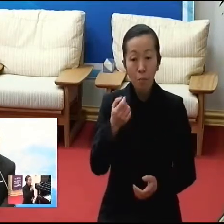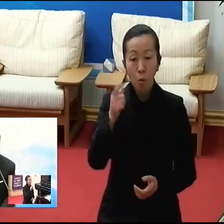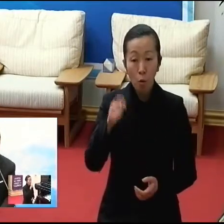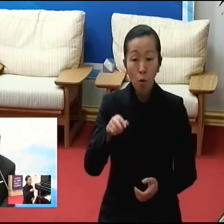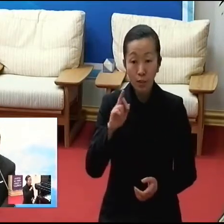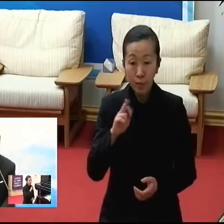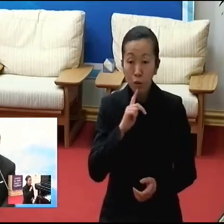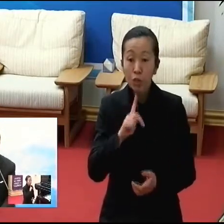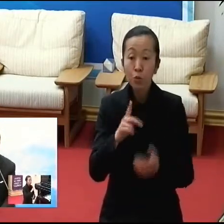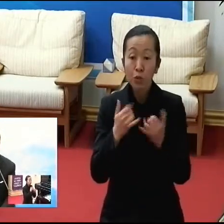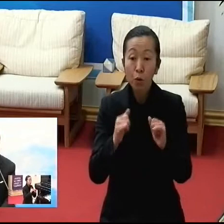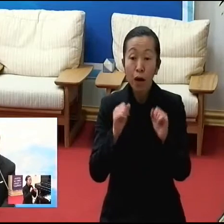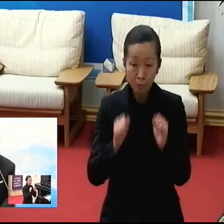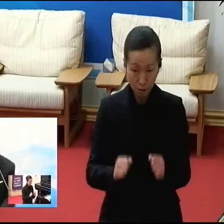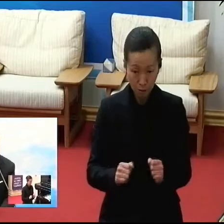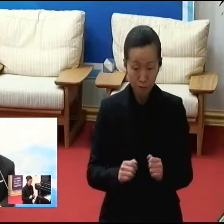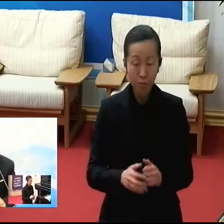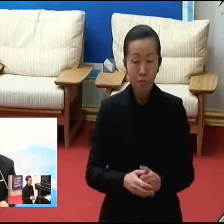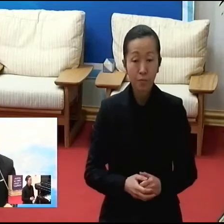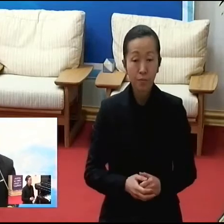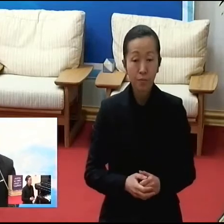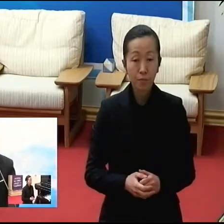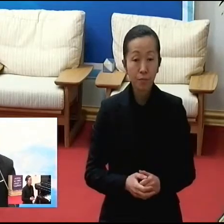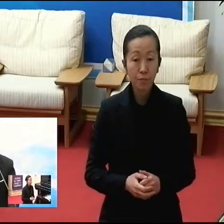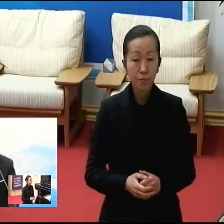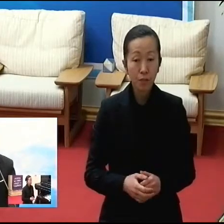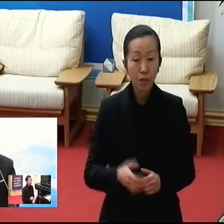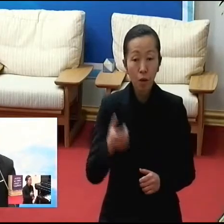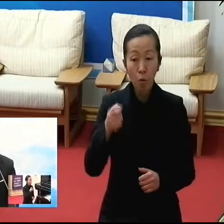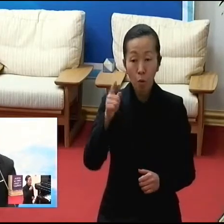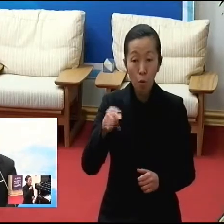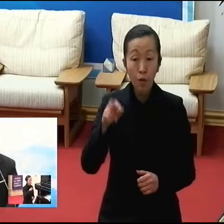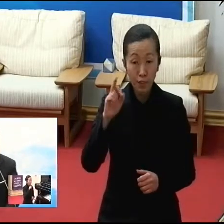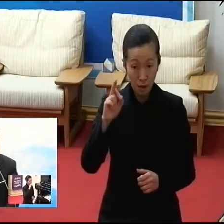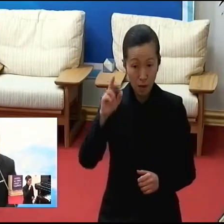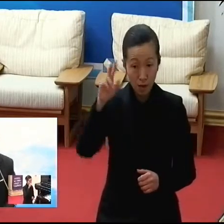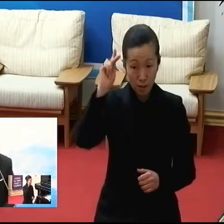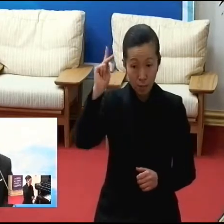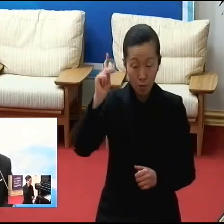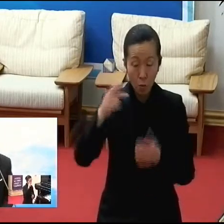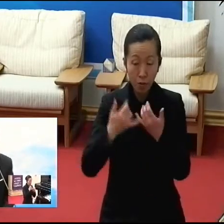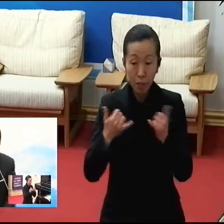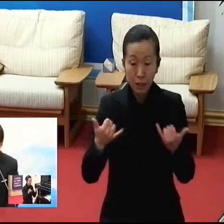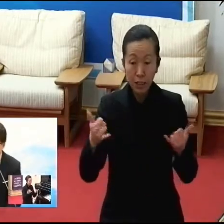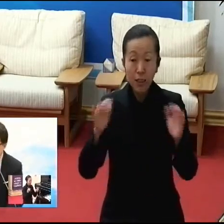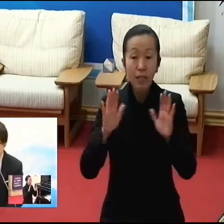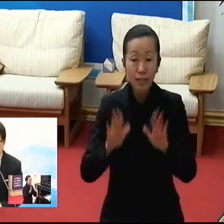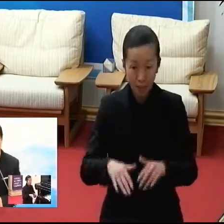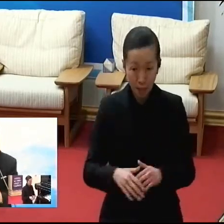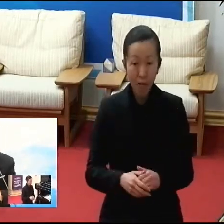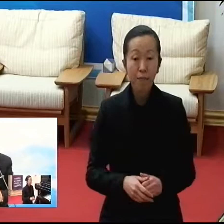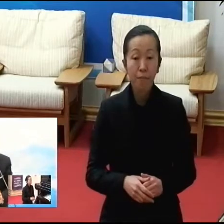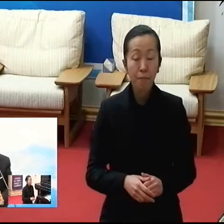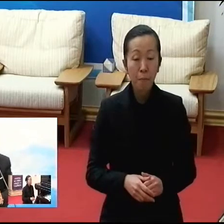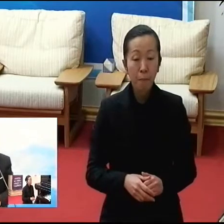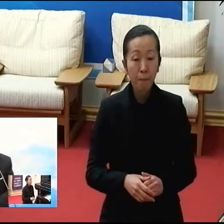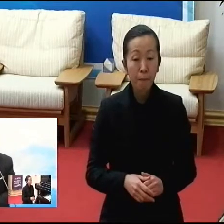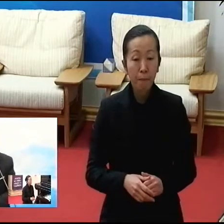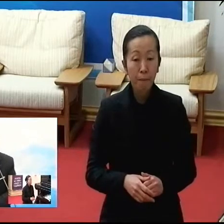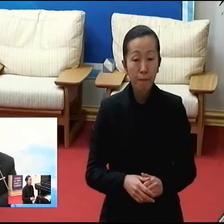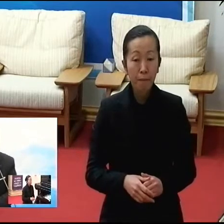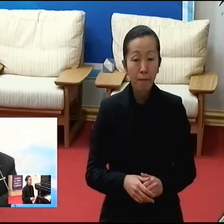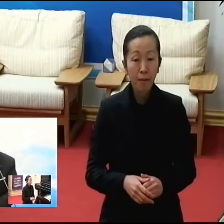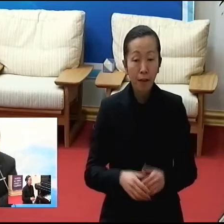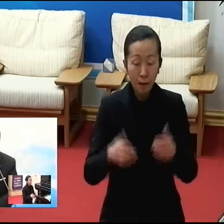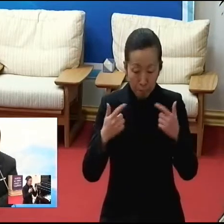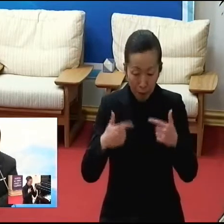モーセっていう人がいました。 예. 모세는 하나님의 백성이었습니다. モーセは神の民でした。 예. 매일 일어나면